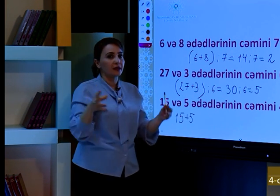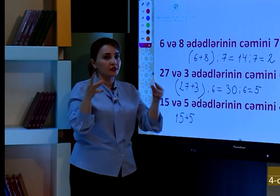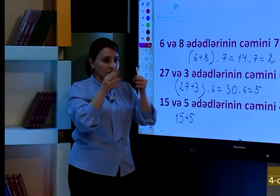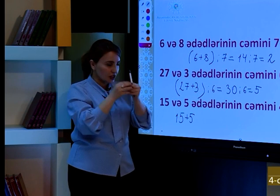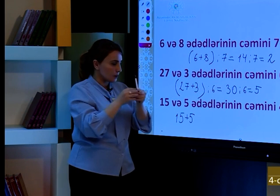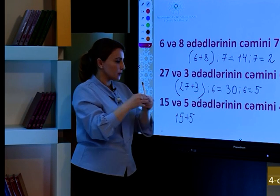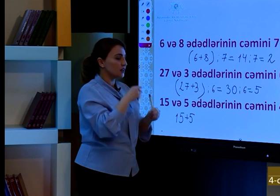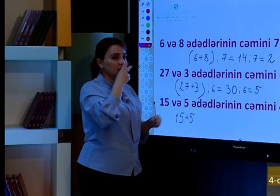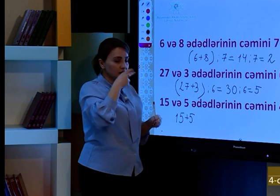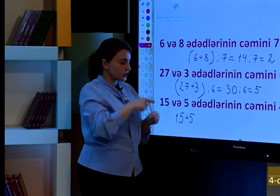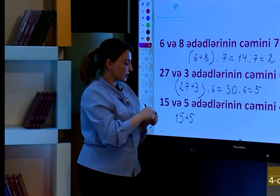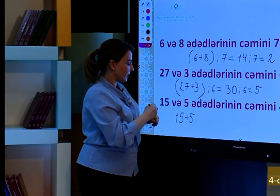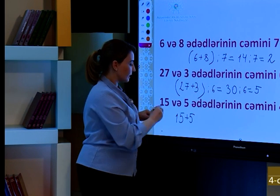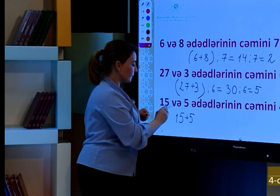Ədədlərinin cəmi dedikdə